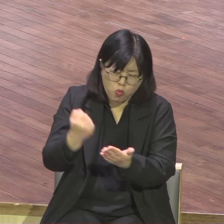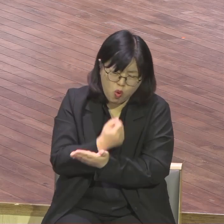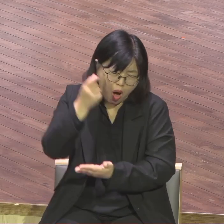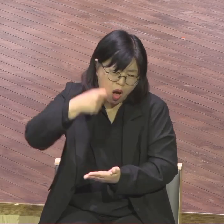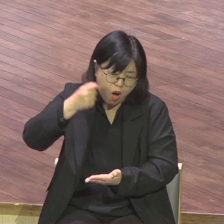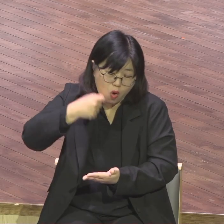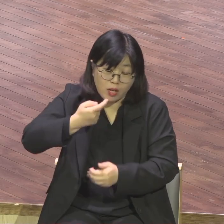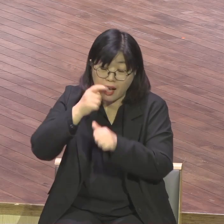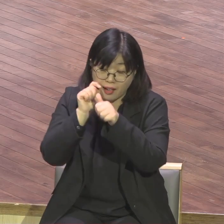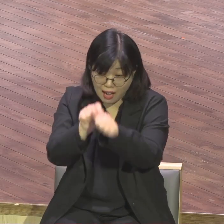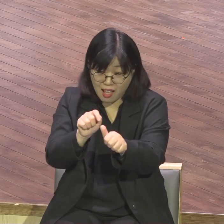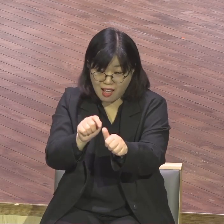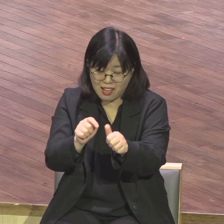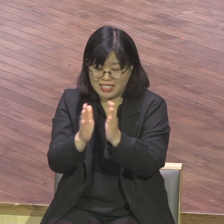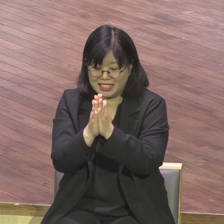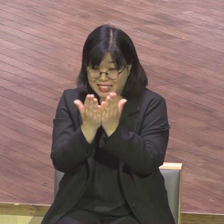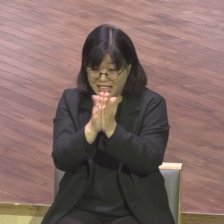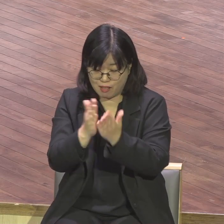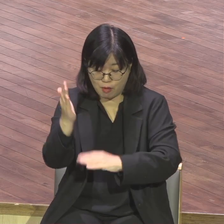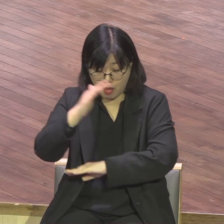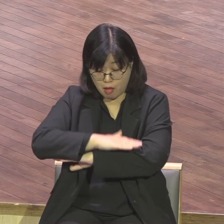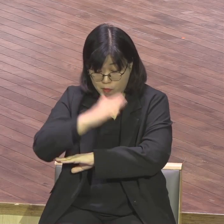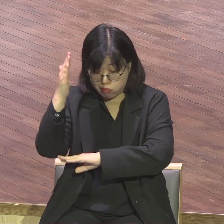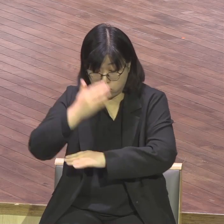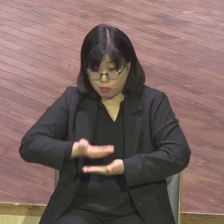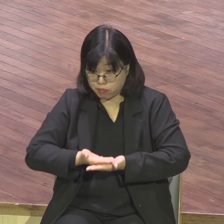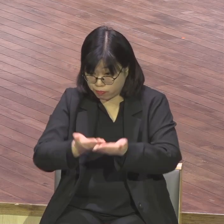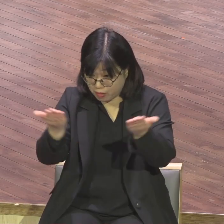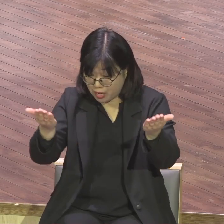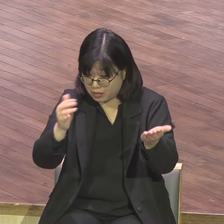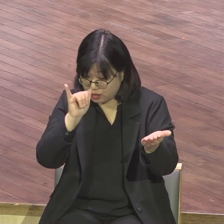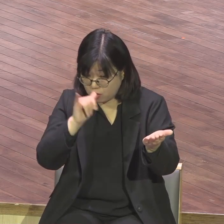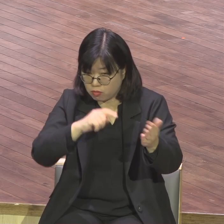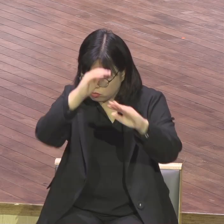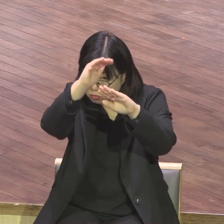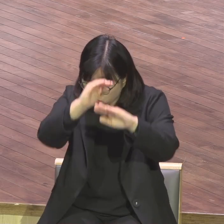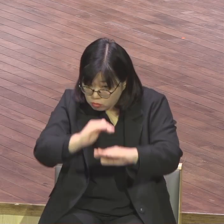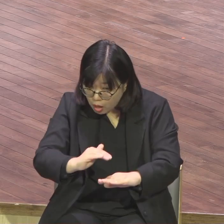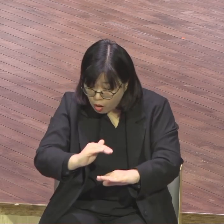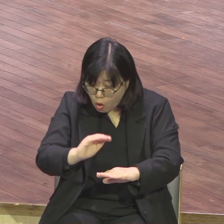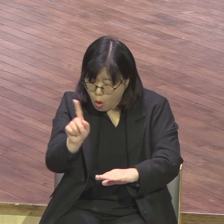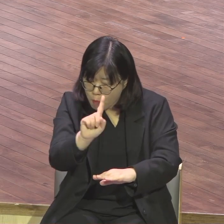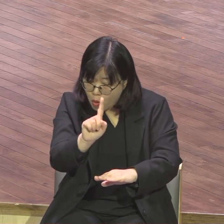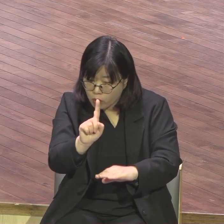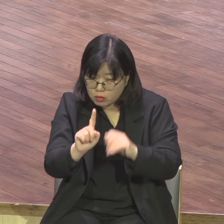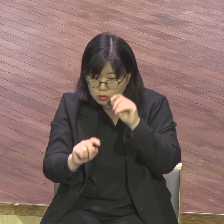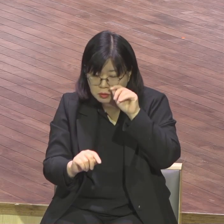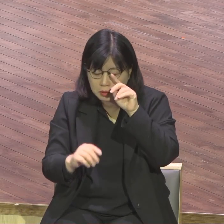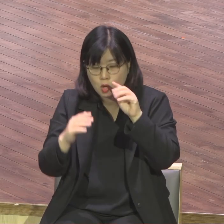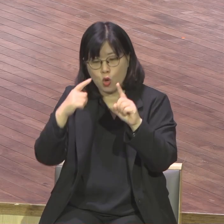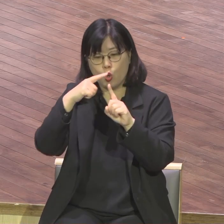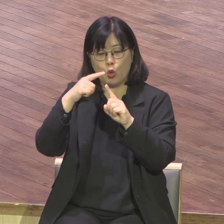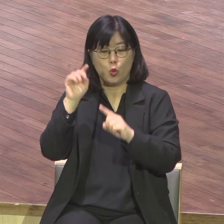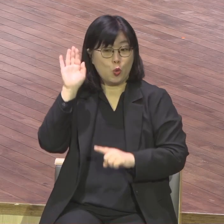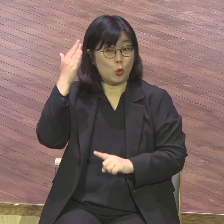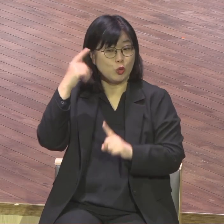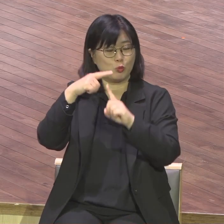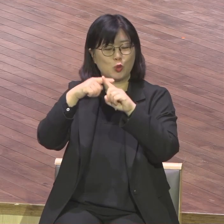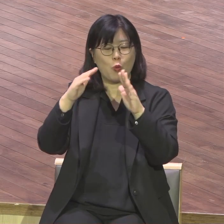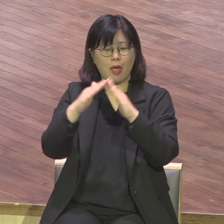그는 이렇게 말했습니다. 오늘날 교회에서 가장 빈곤한 분야는 기도 분야다.